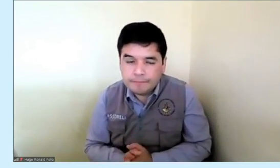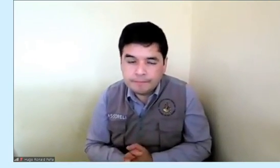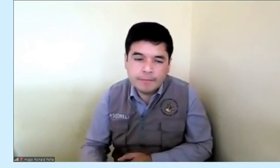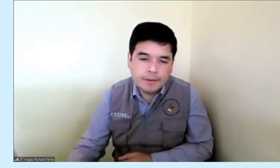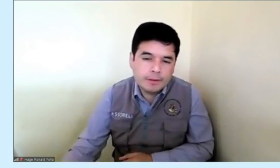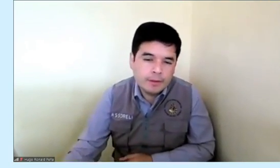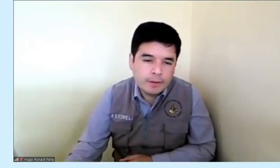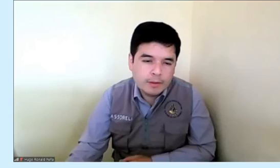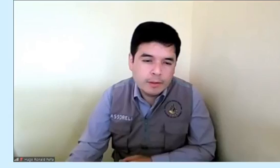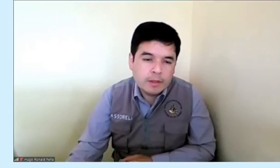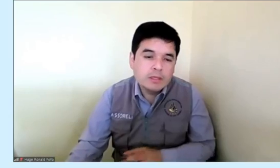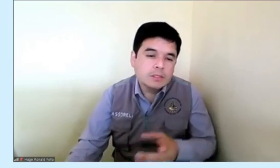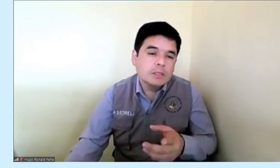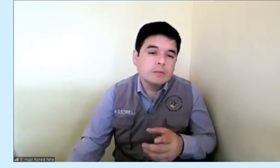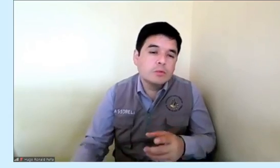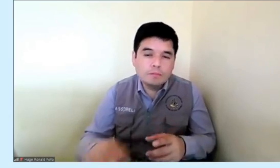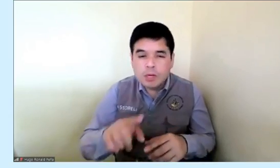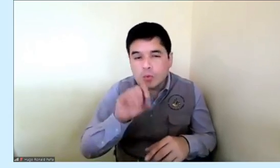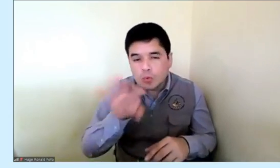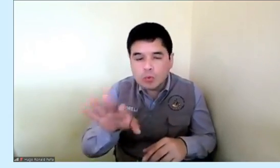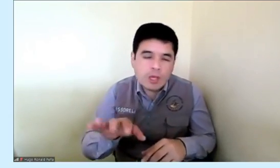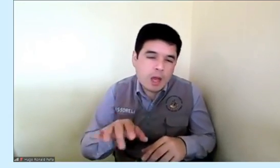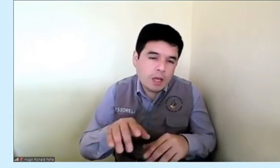Esas son las preguntas.